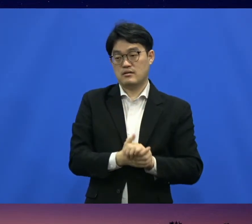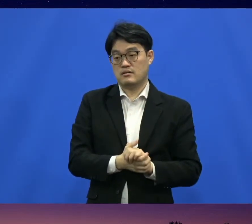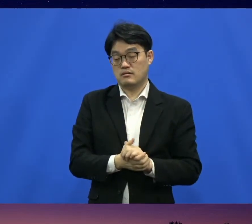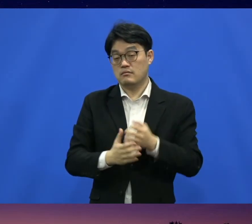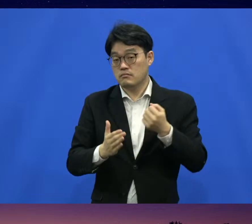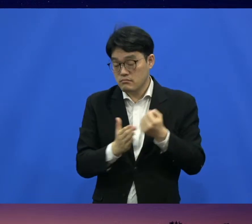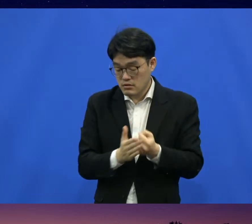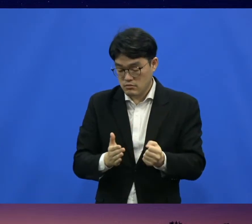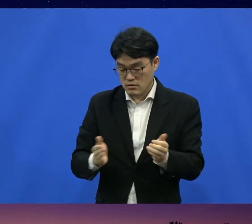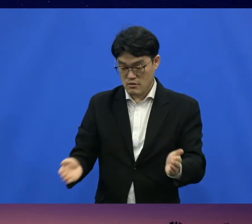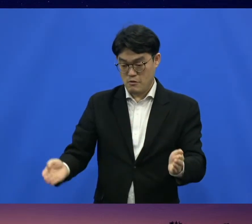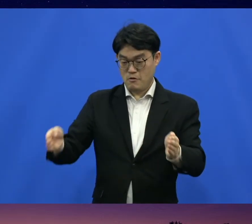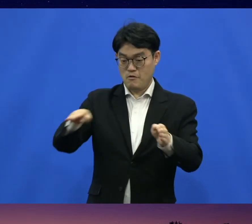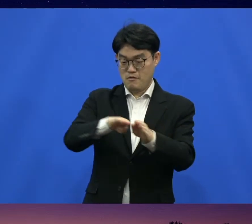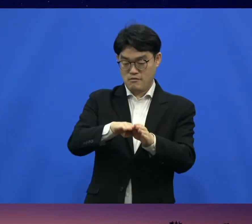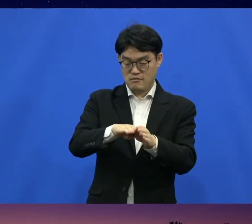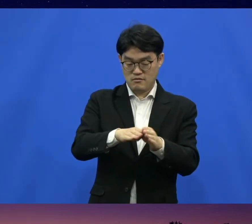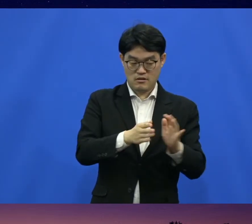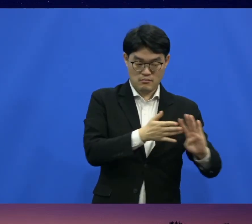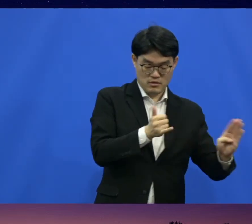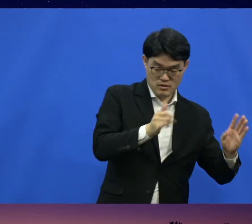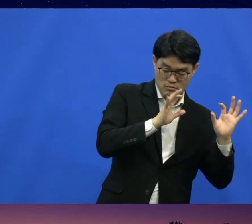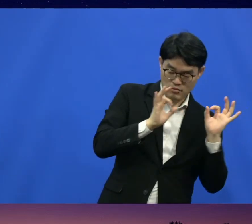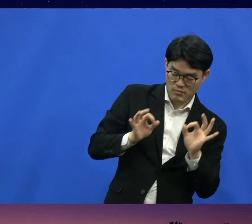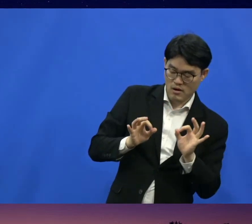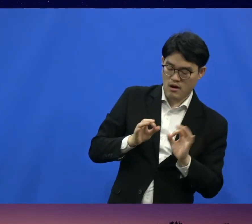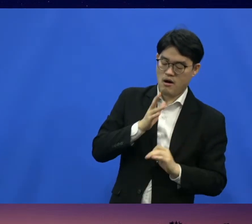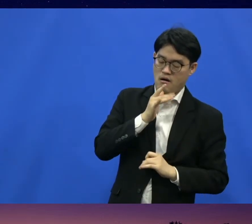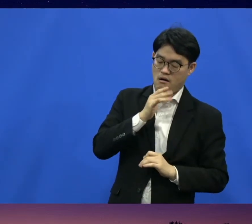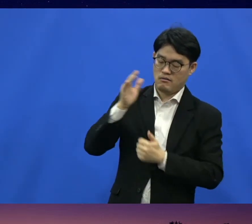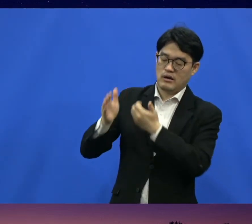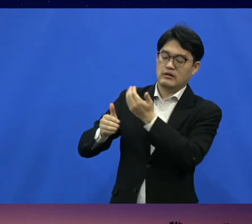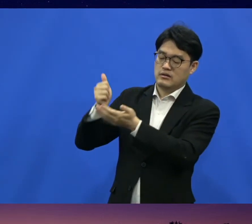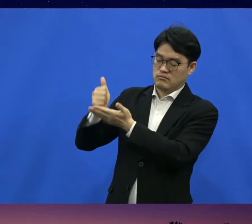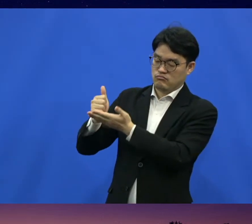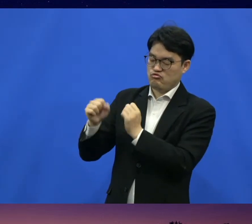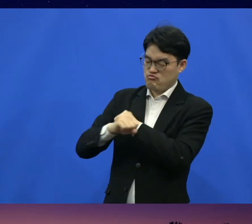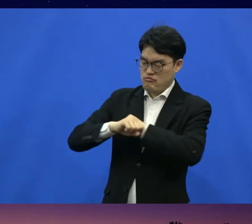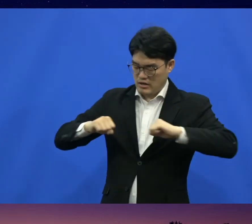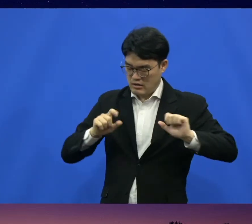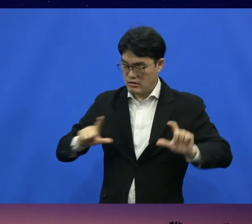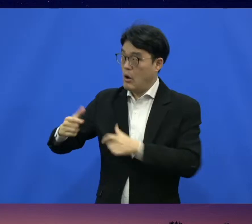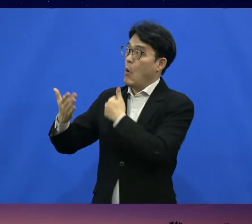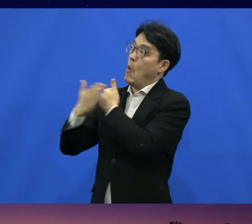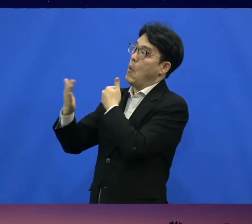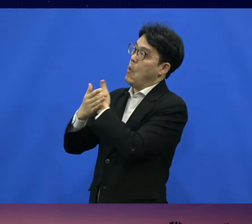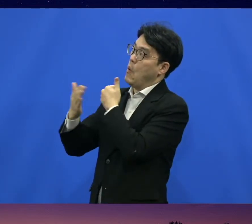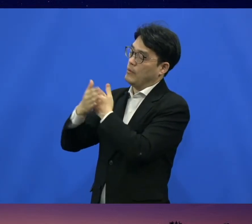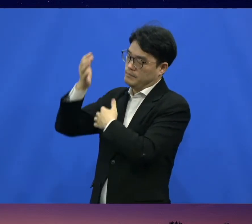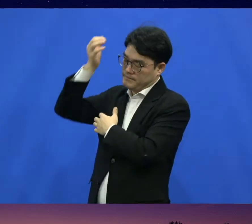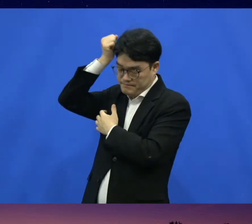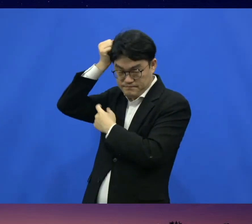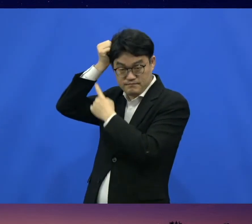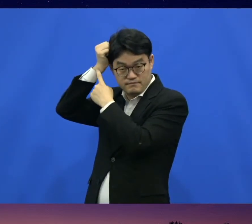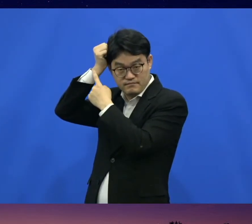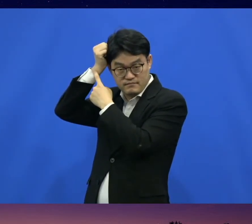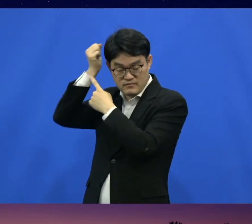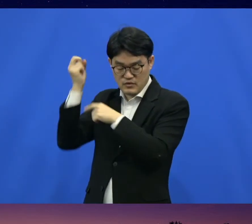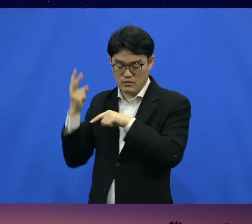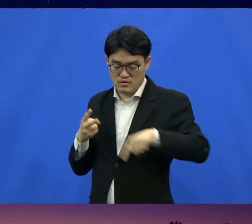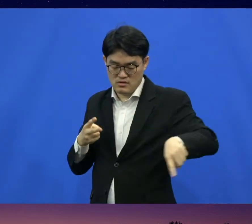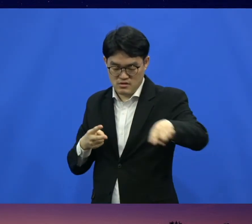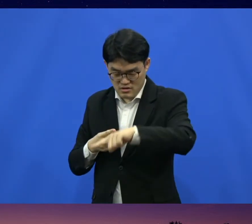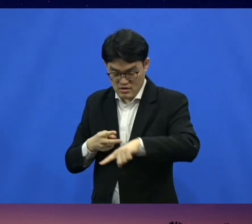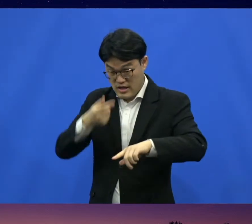때마다 이스라엘 백성들은 광야를 지나게 하신 하나님을 늘 기억하고 이 법궤는 그들의 예배의 중심에